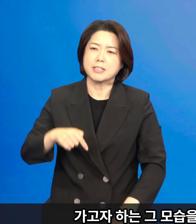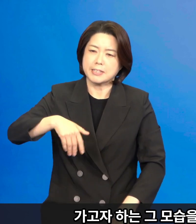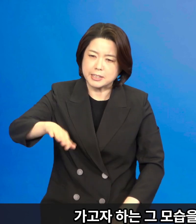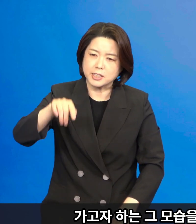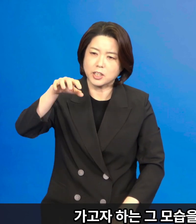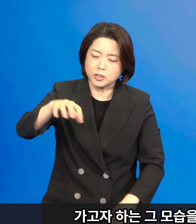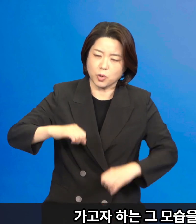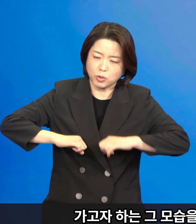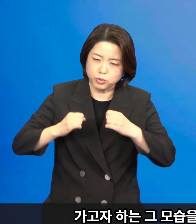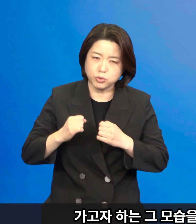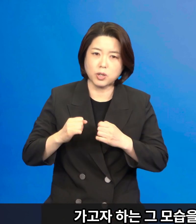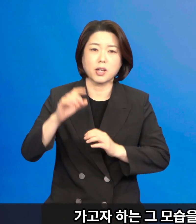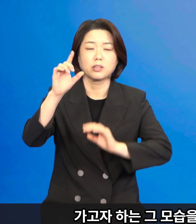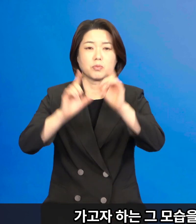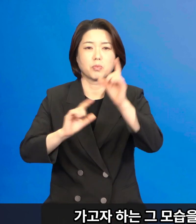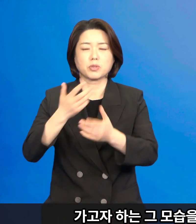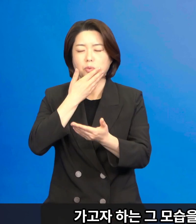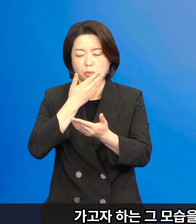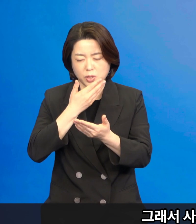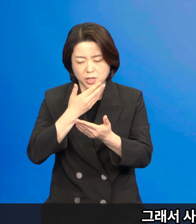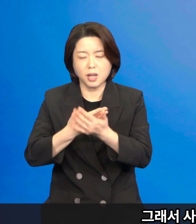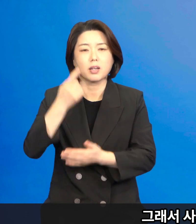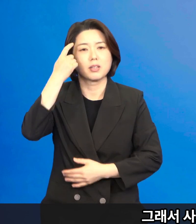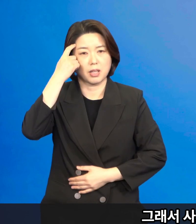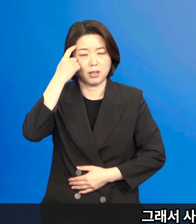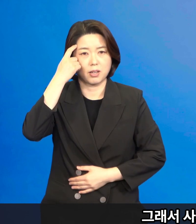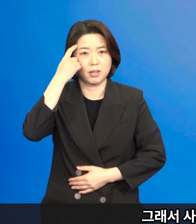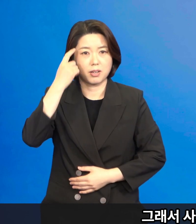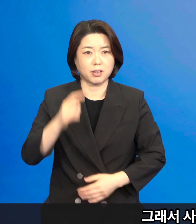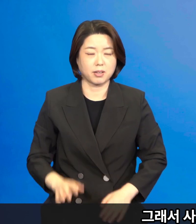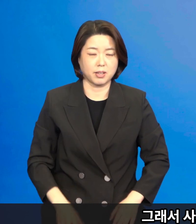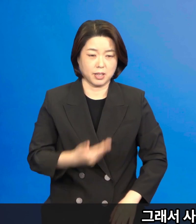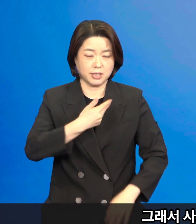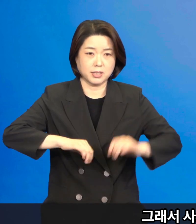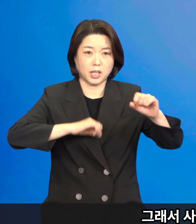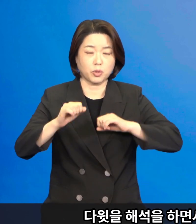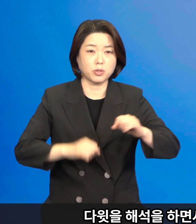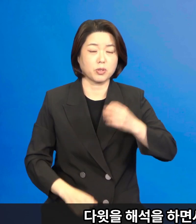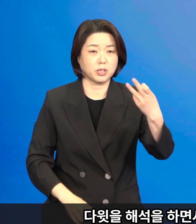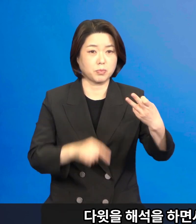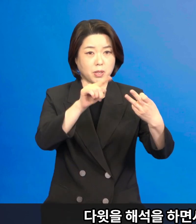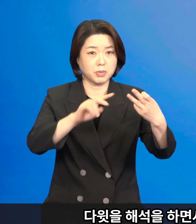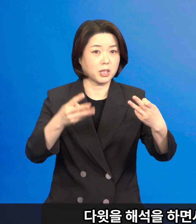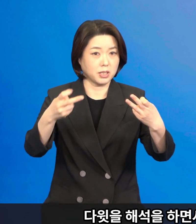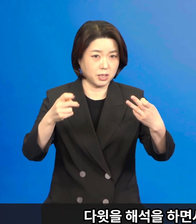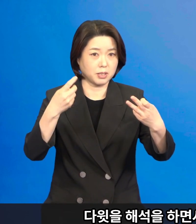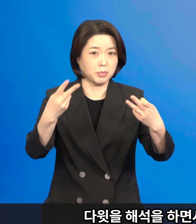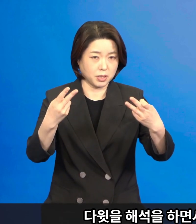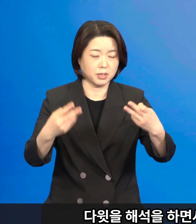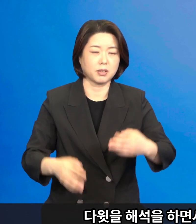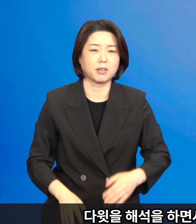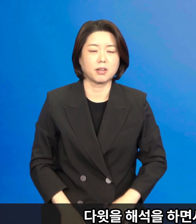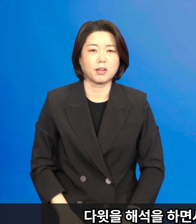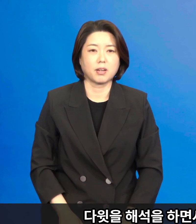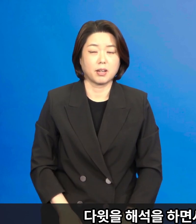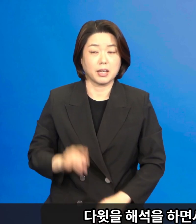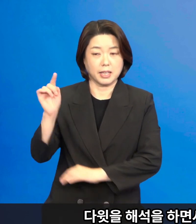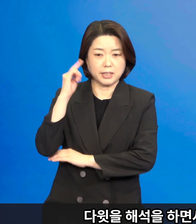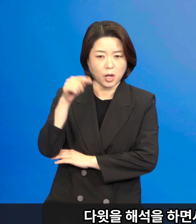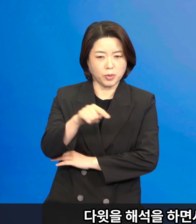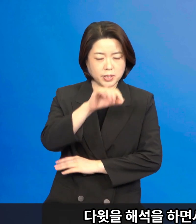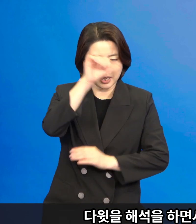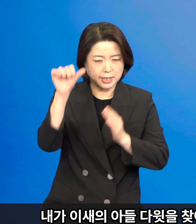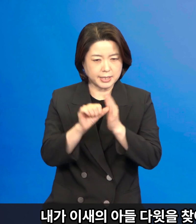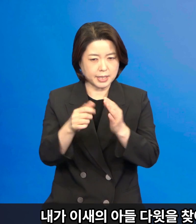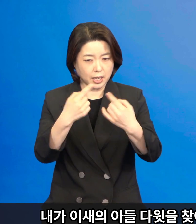그 모습을 참 귀하게 보신 것 아니겠습니까? 그래서 사도행전 13장 22절에 다윗을 해석을 하면서 인생을